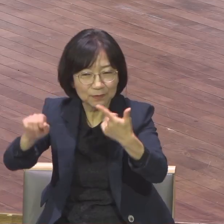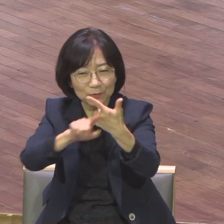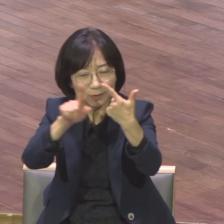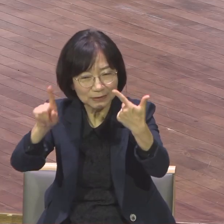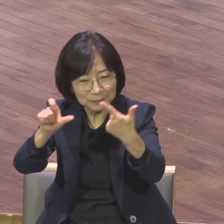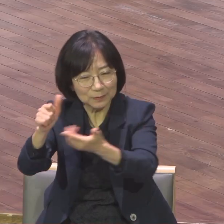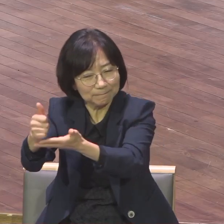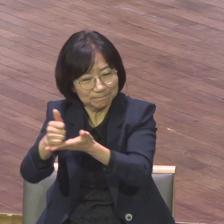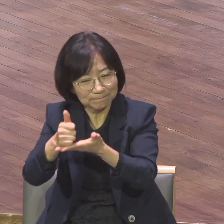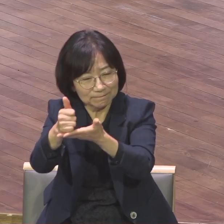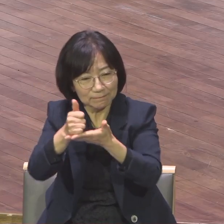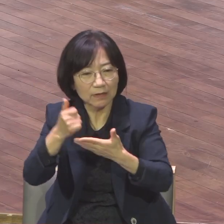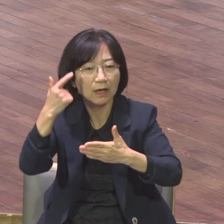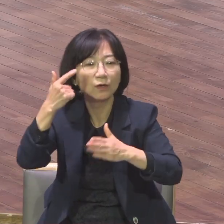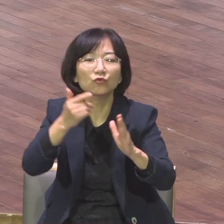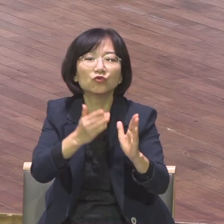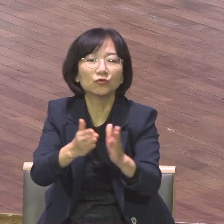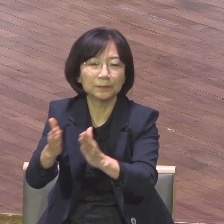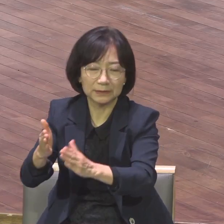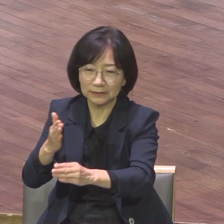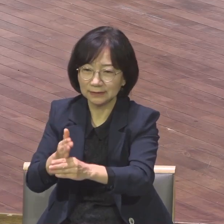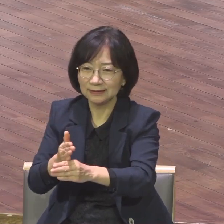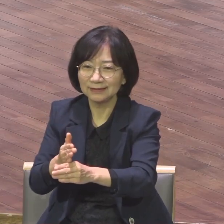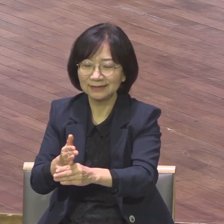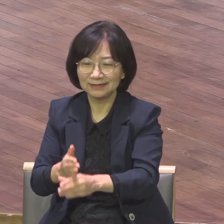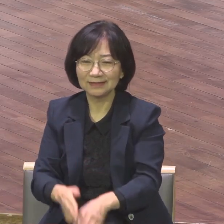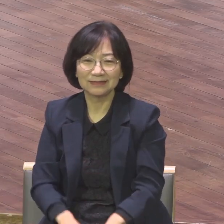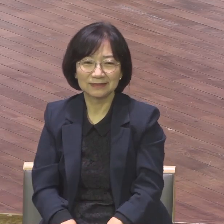함께 이 지금 하나님의